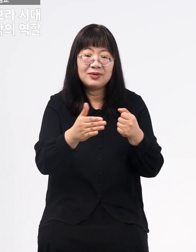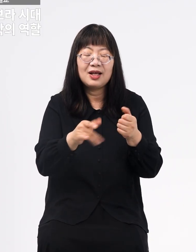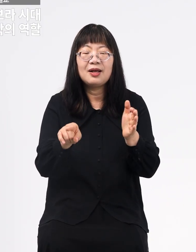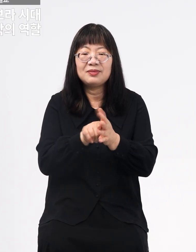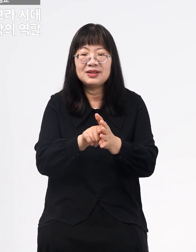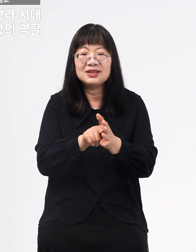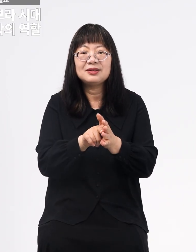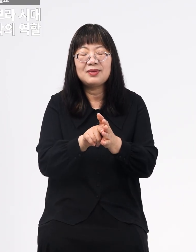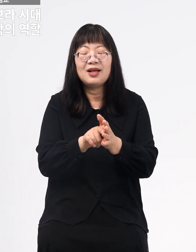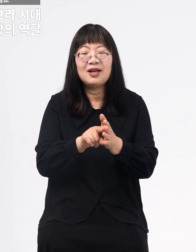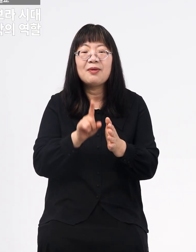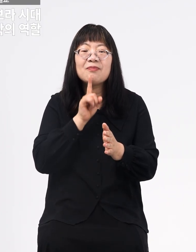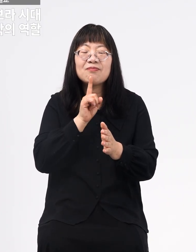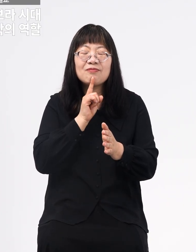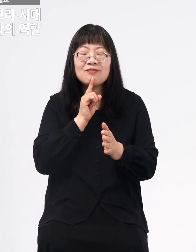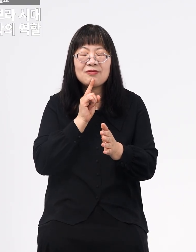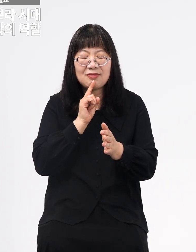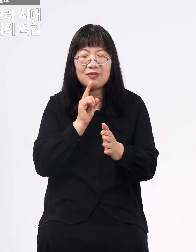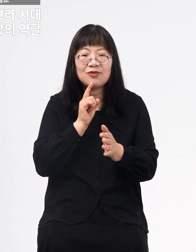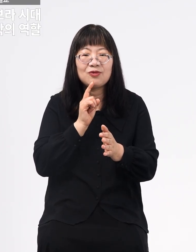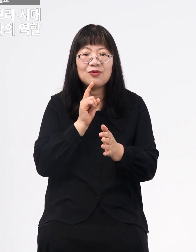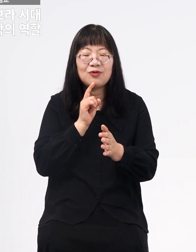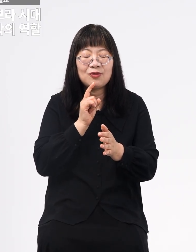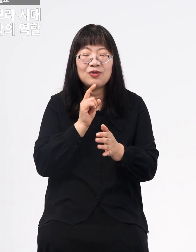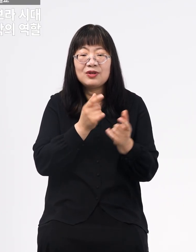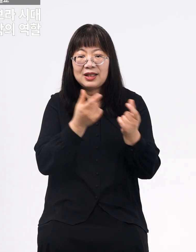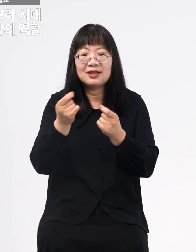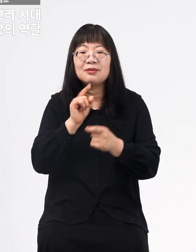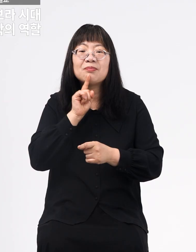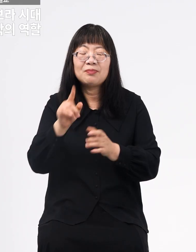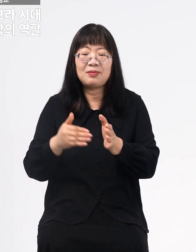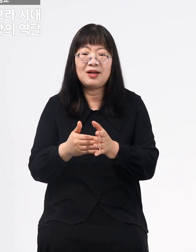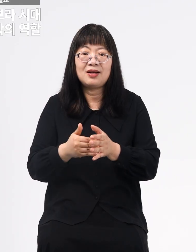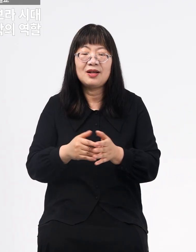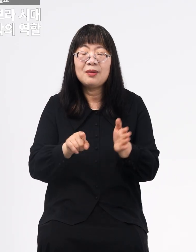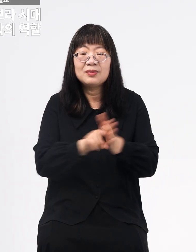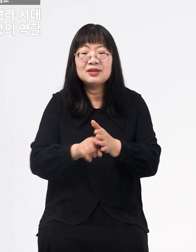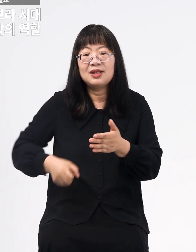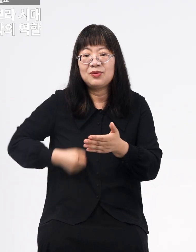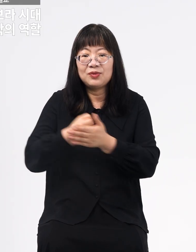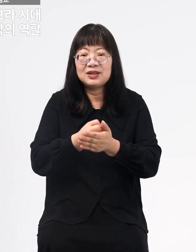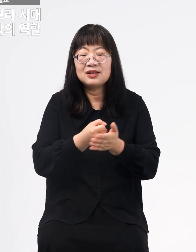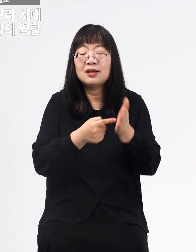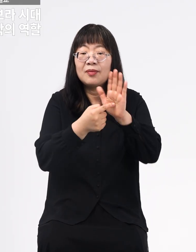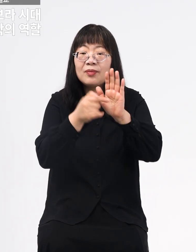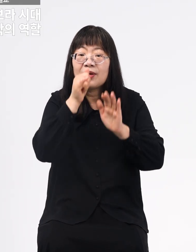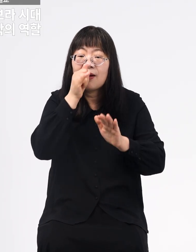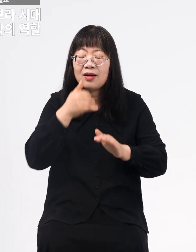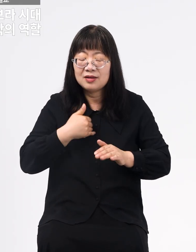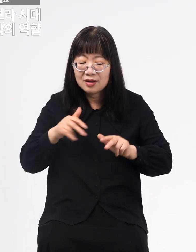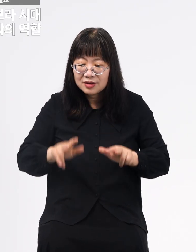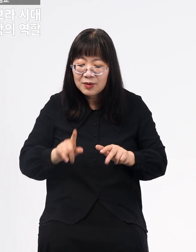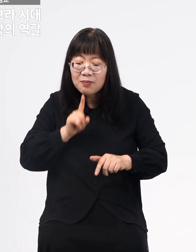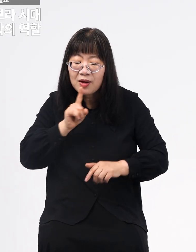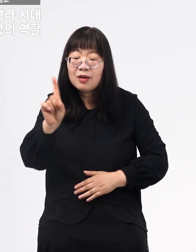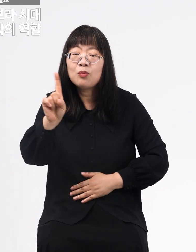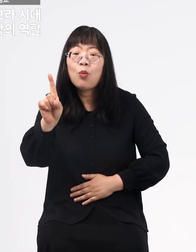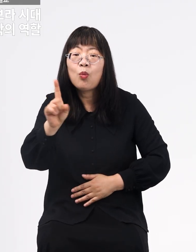장입니다. 믿음의 영웅들이 쫙 등장을 해요. 근데 내가 무슨 말을 더하려?